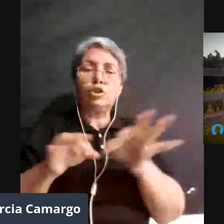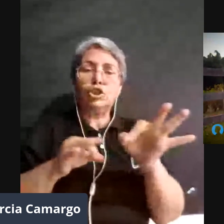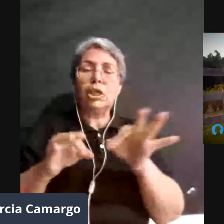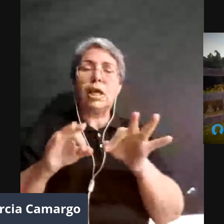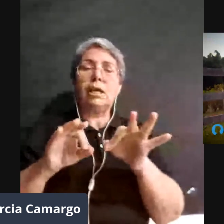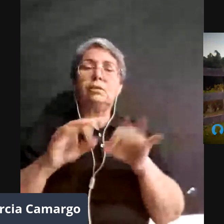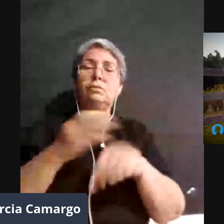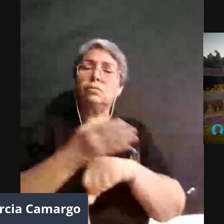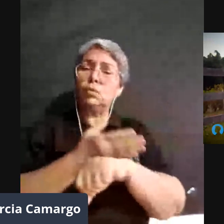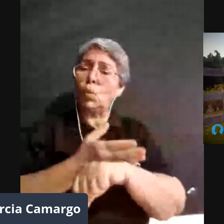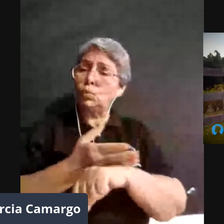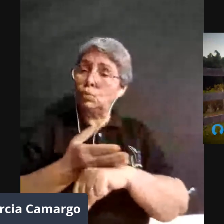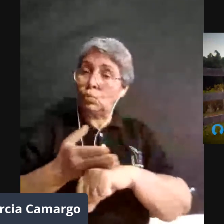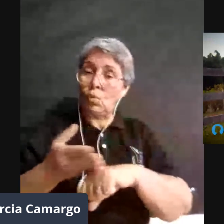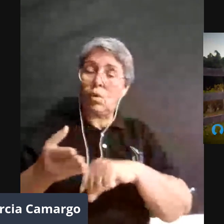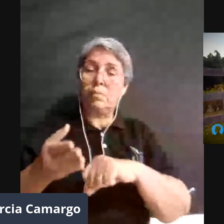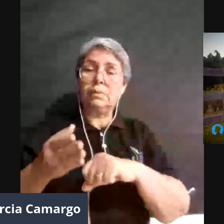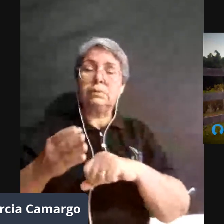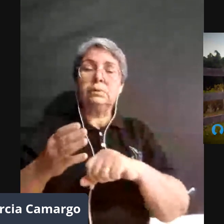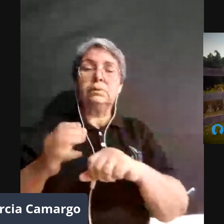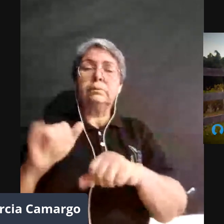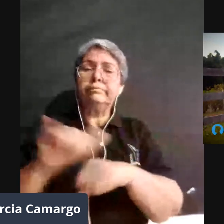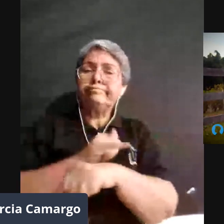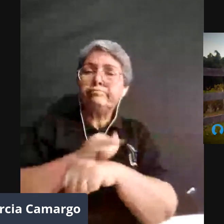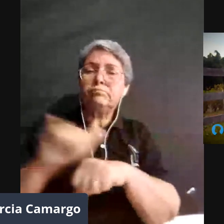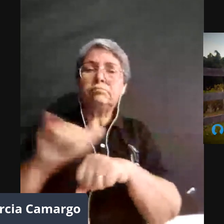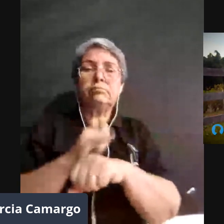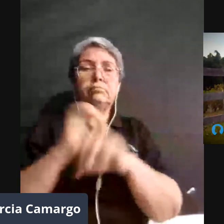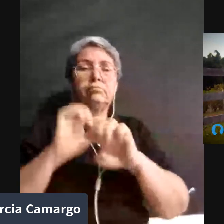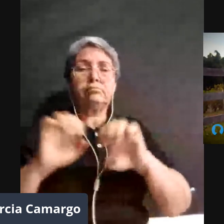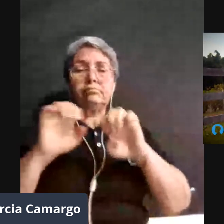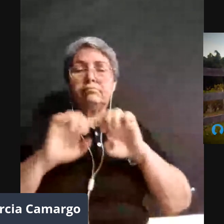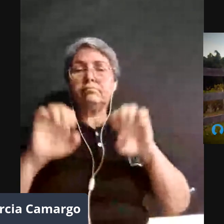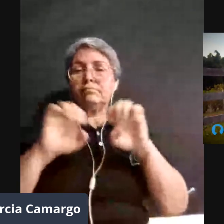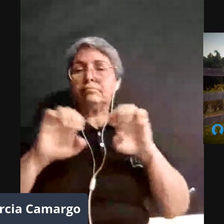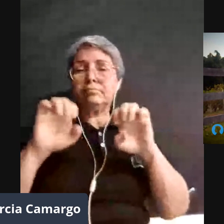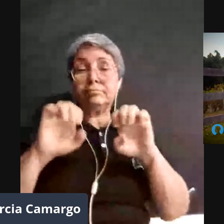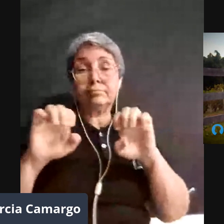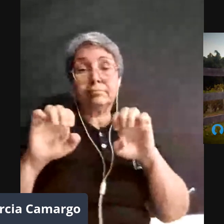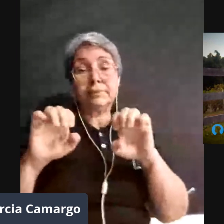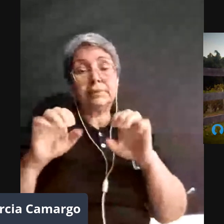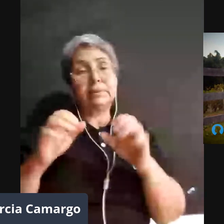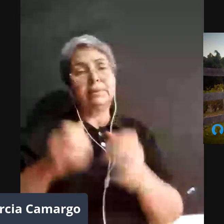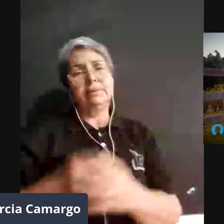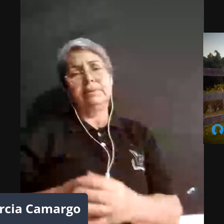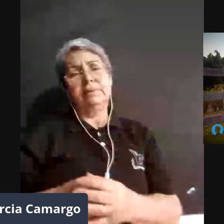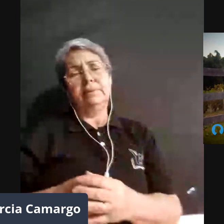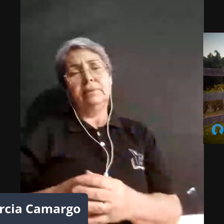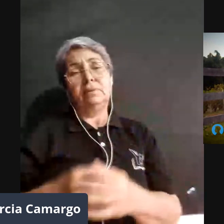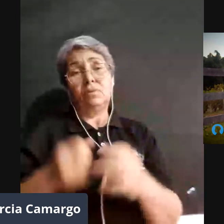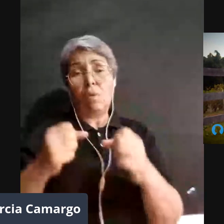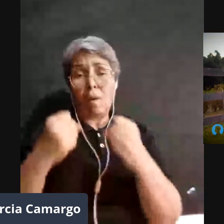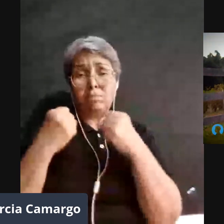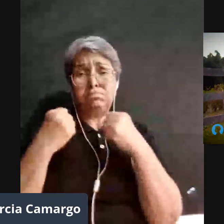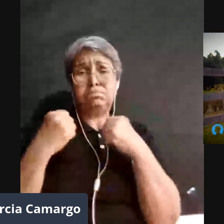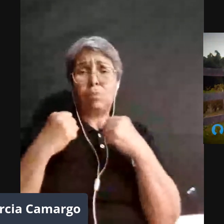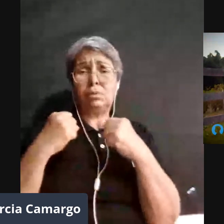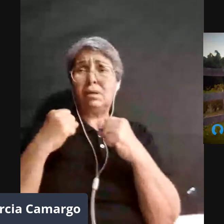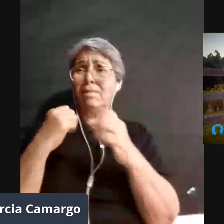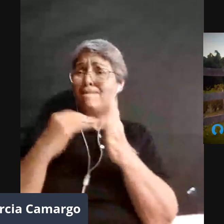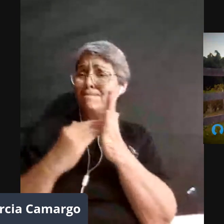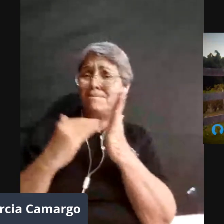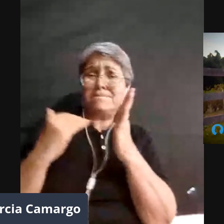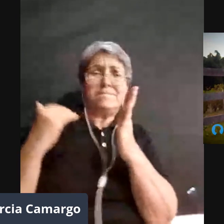costumes, estratégias evangelísticas. Se tão somente um poder sobrenatural pudesse vir sobre